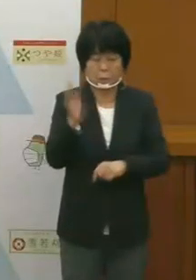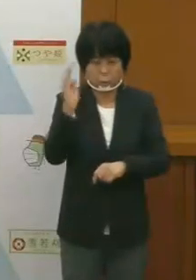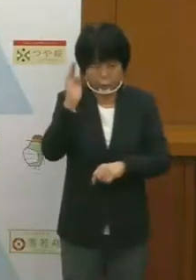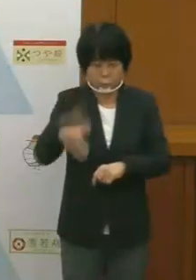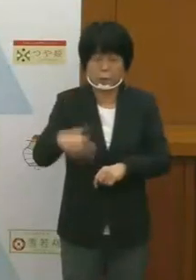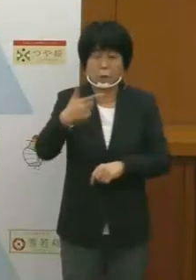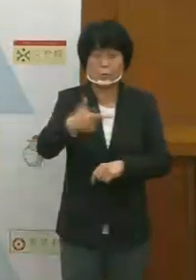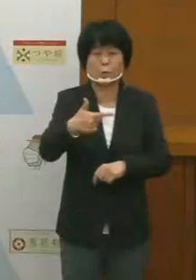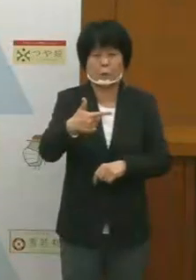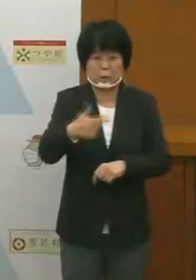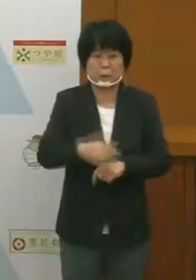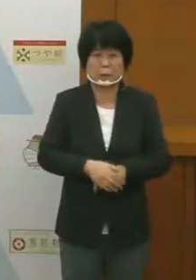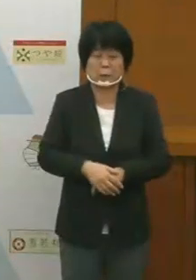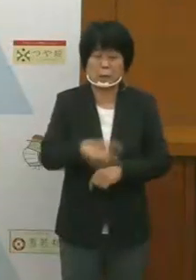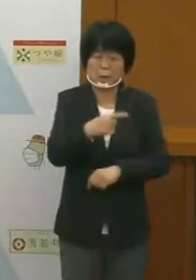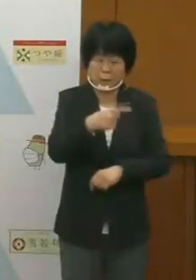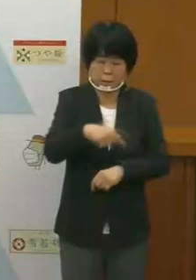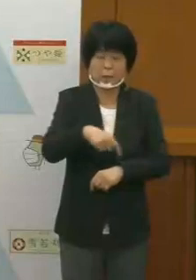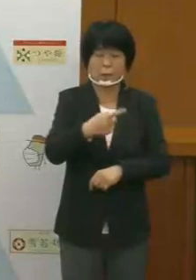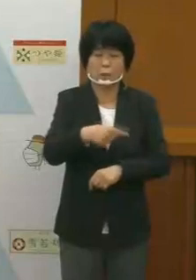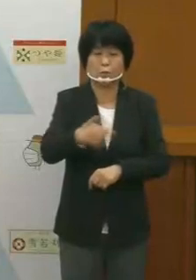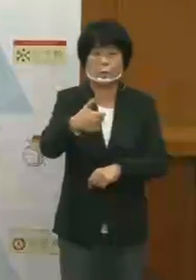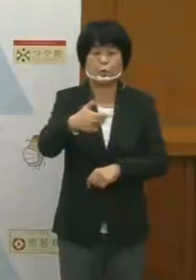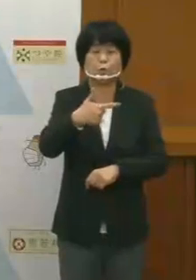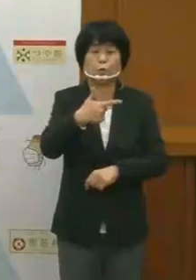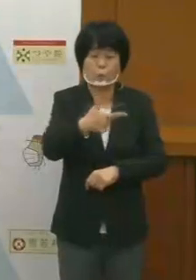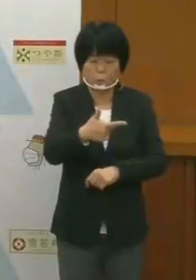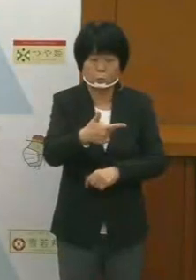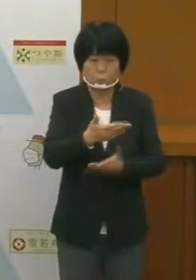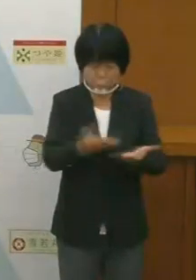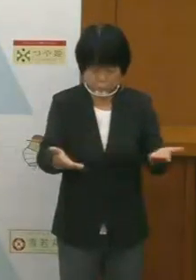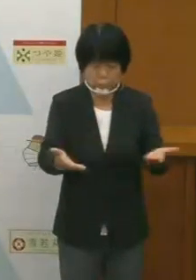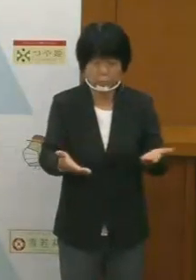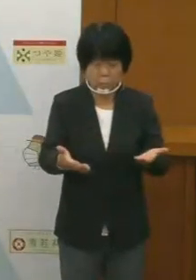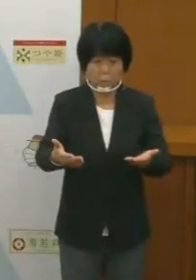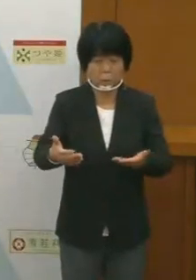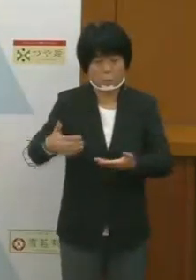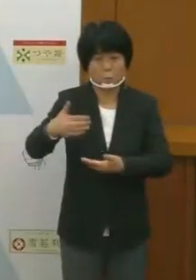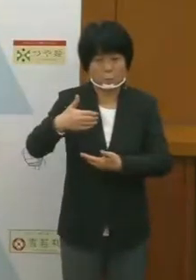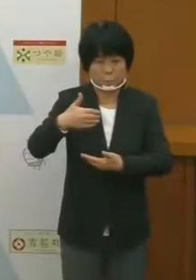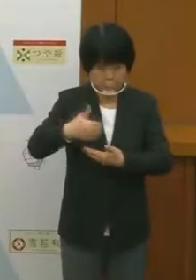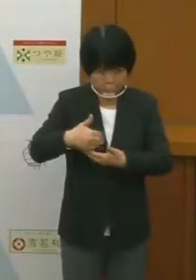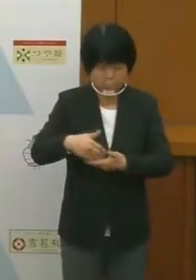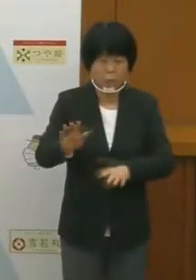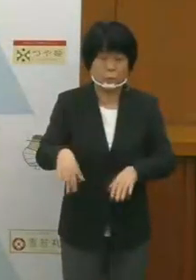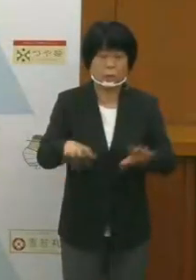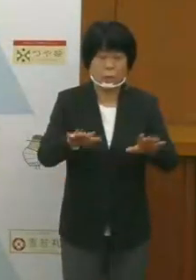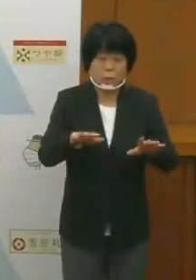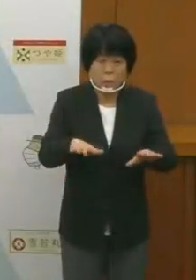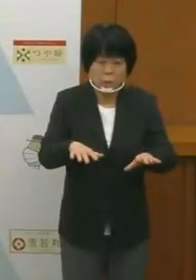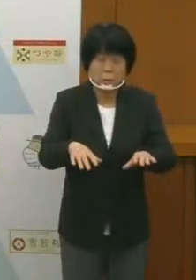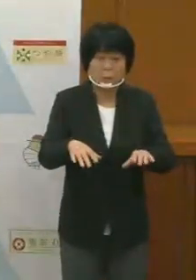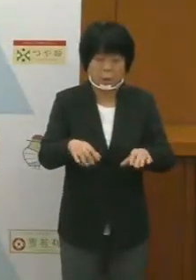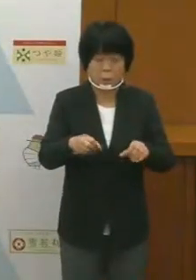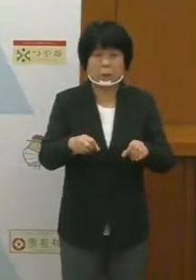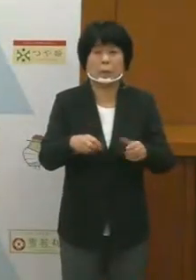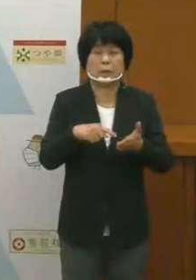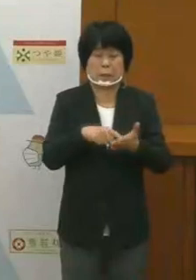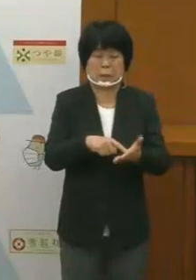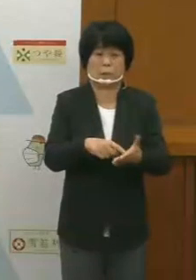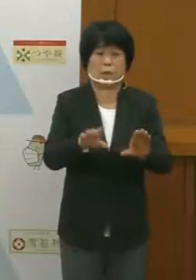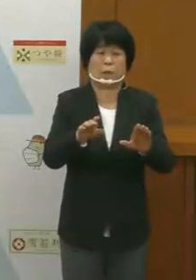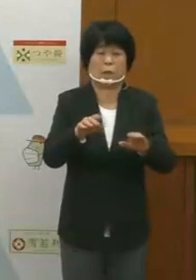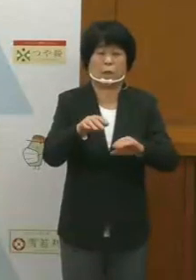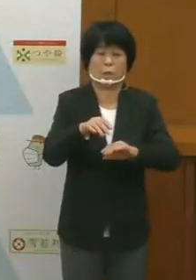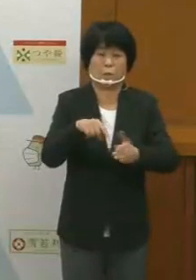時時点で1156店と聞いております。また現在申請受付中